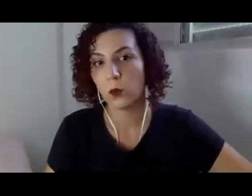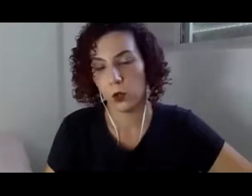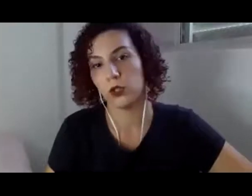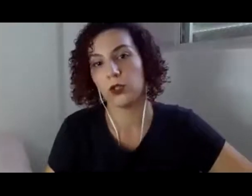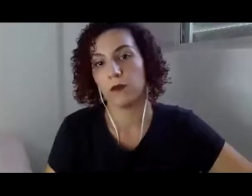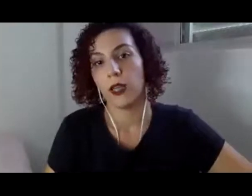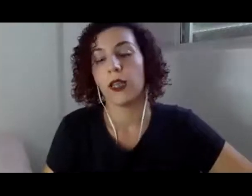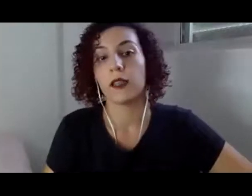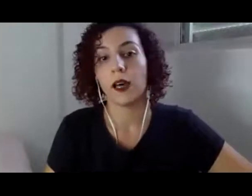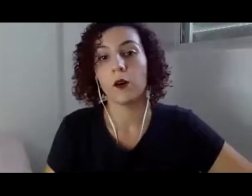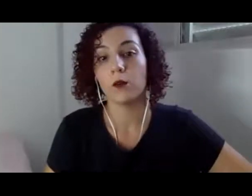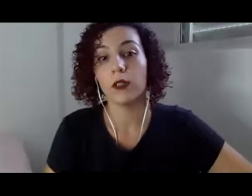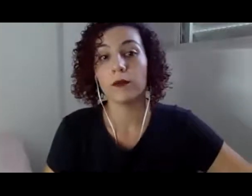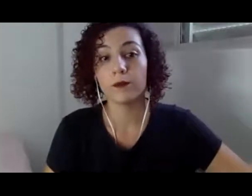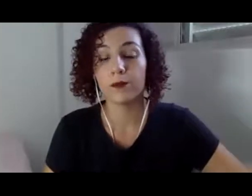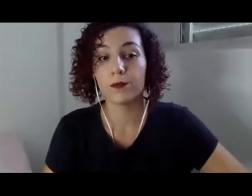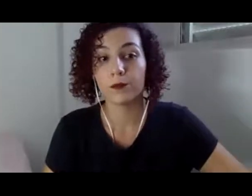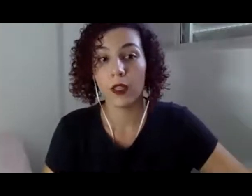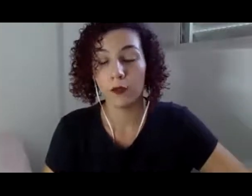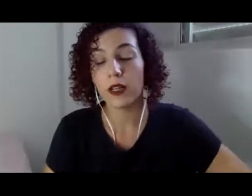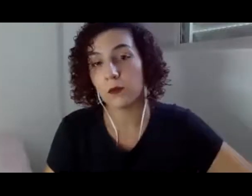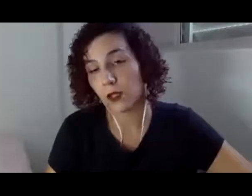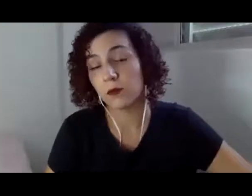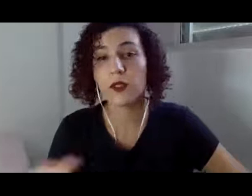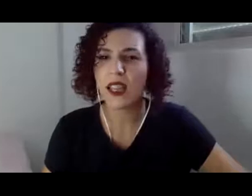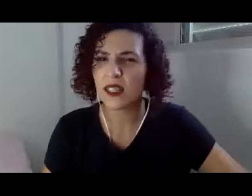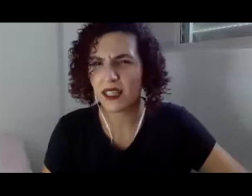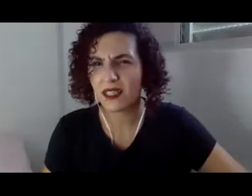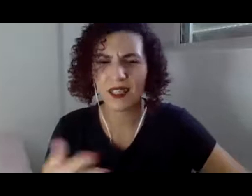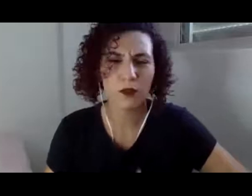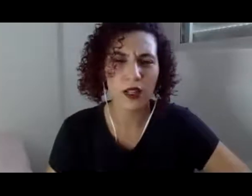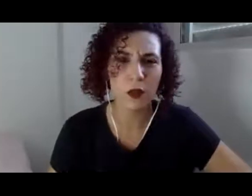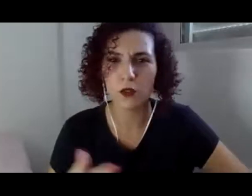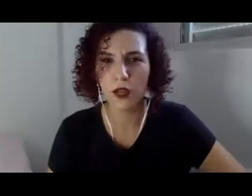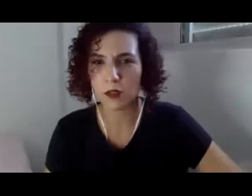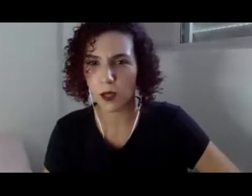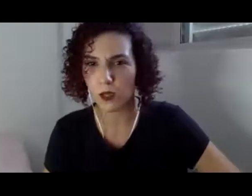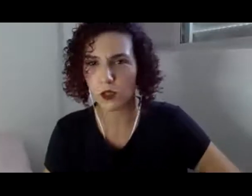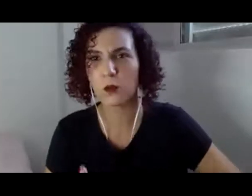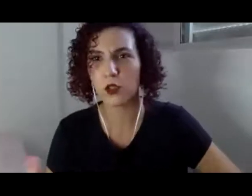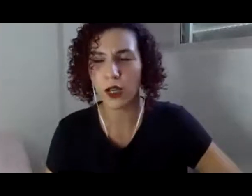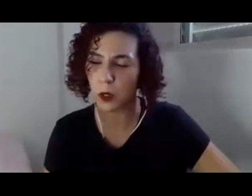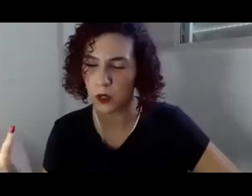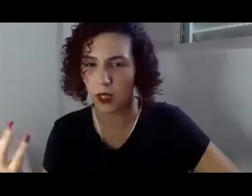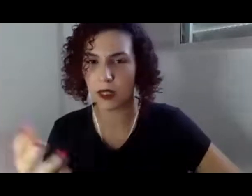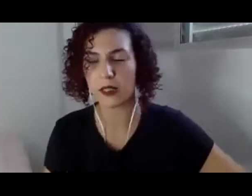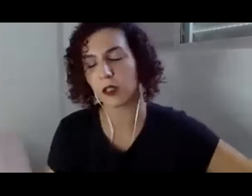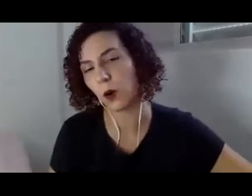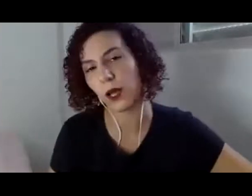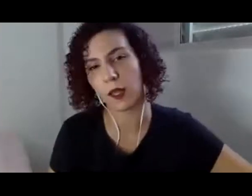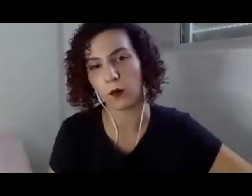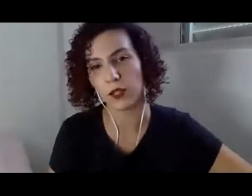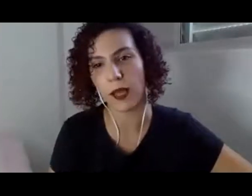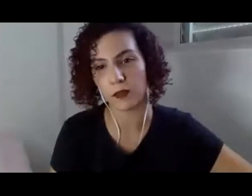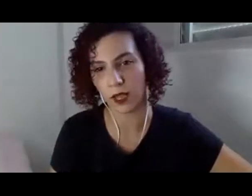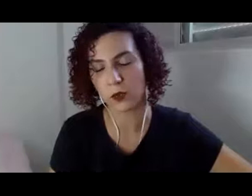no mundo hoje. Então, infelizmente, não sei, né, se infelizmente ou felizmente a gente podia, né, conseguir ter essa